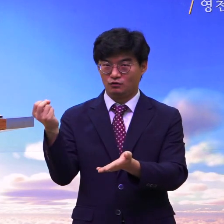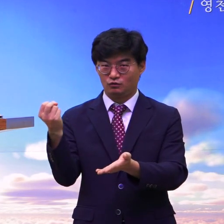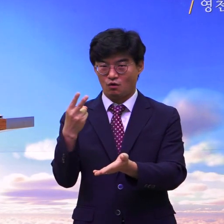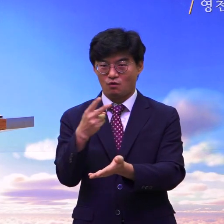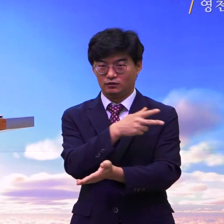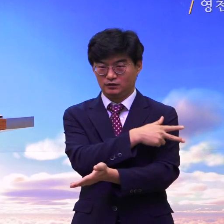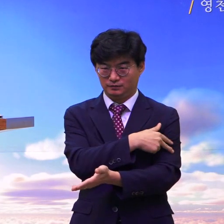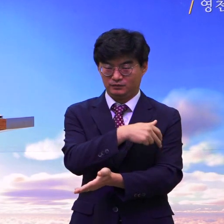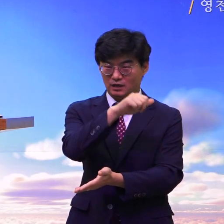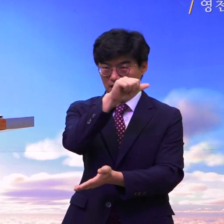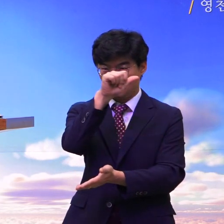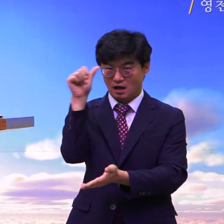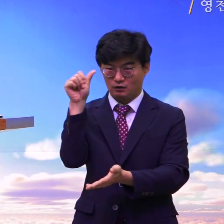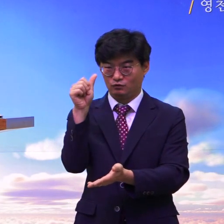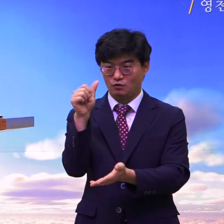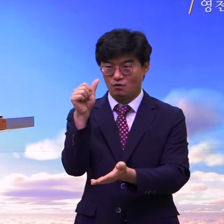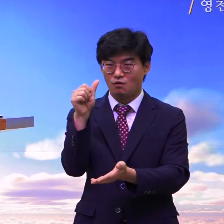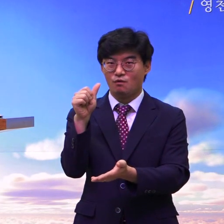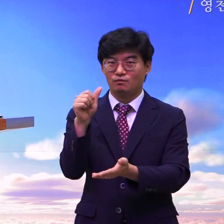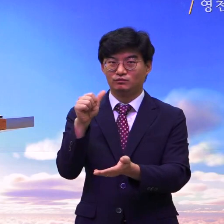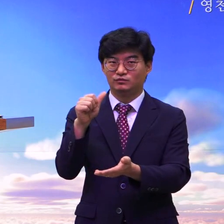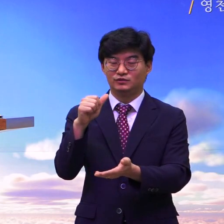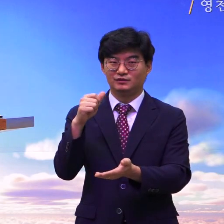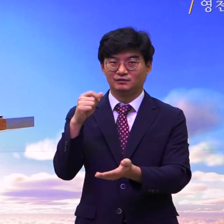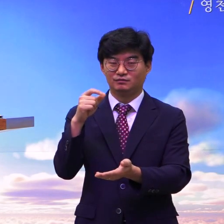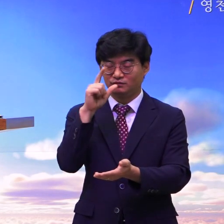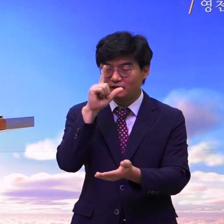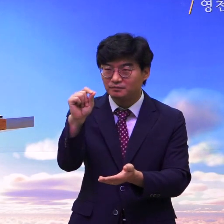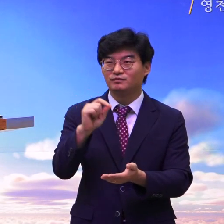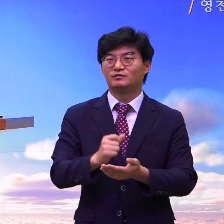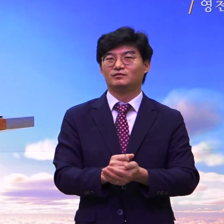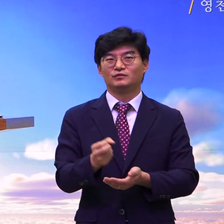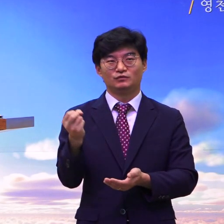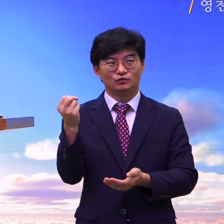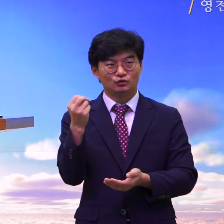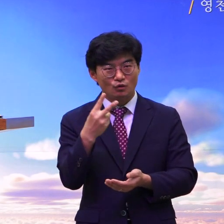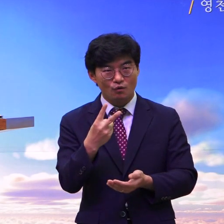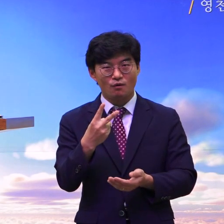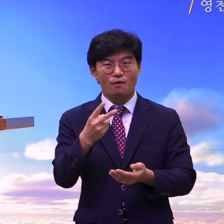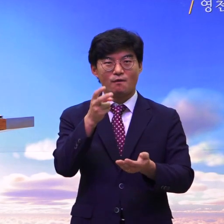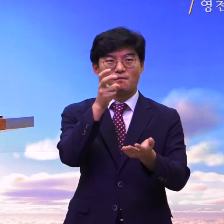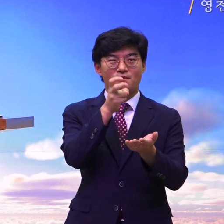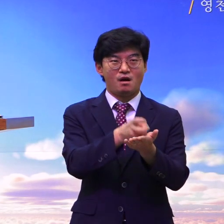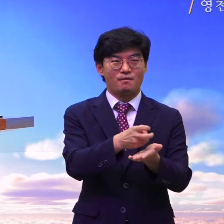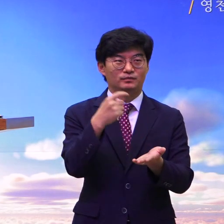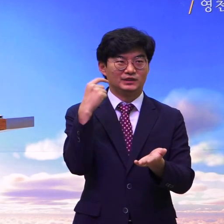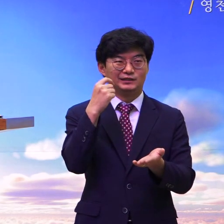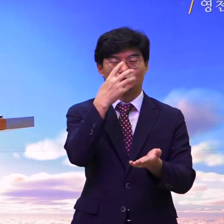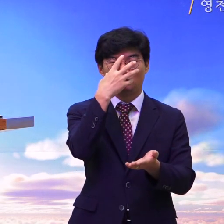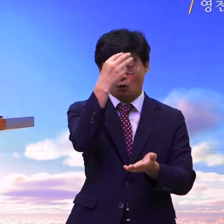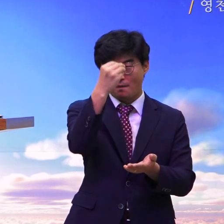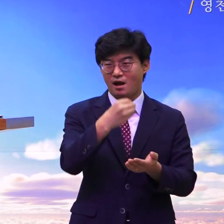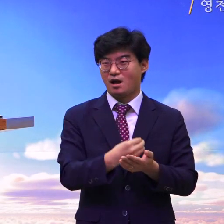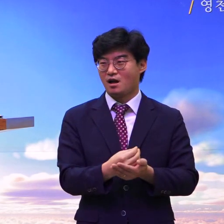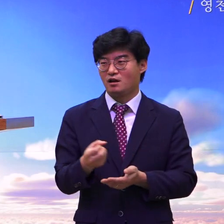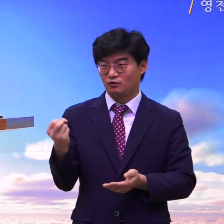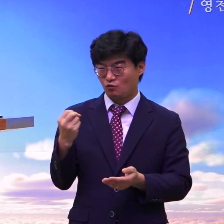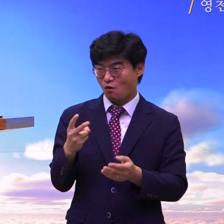계급적인 교회의 문화, 또 율법주의적이고 위선적인 교인들의 태도나 또 사회에